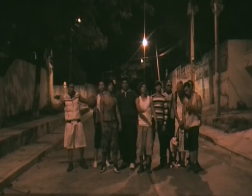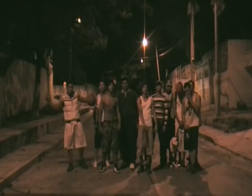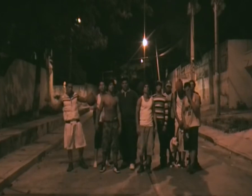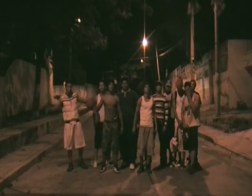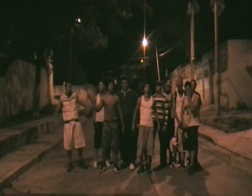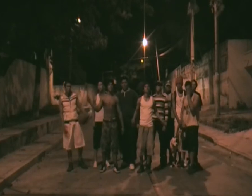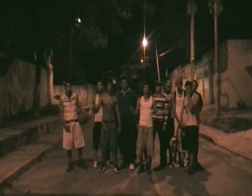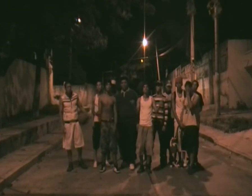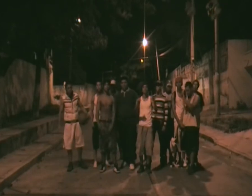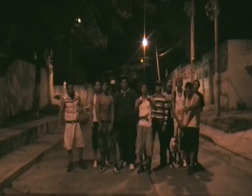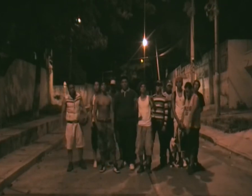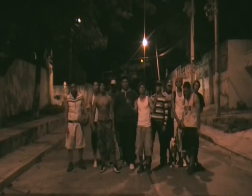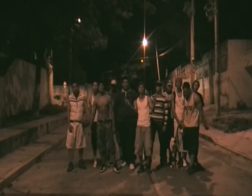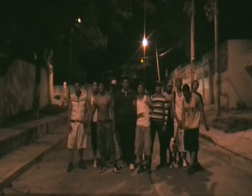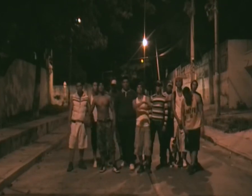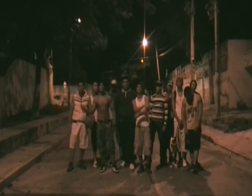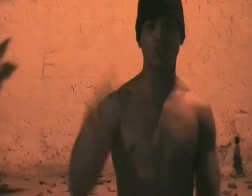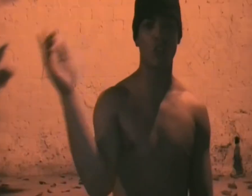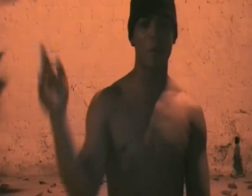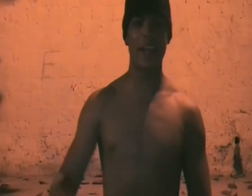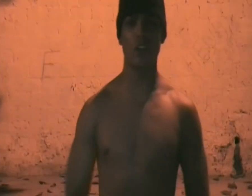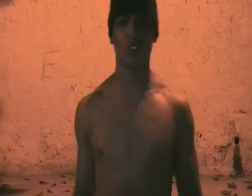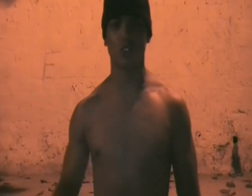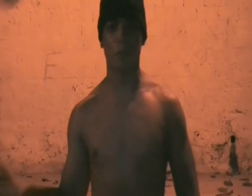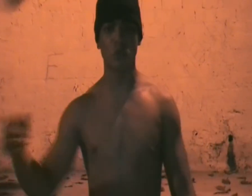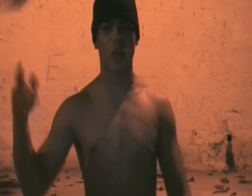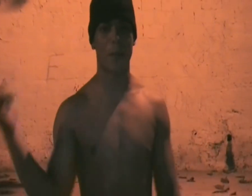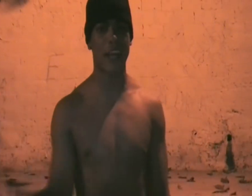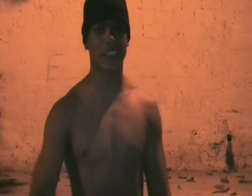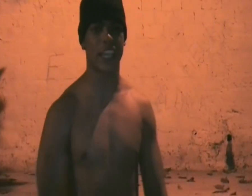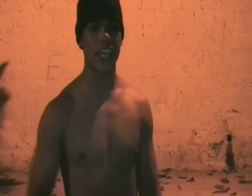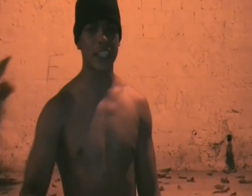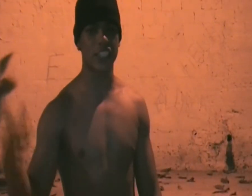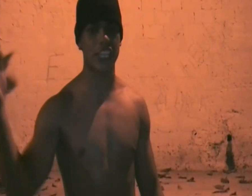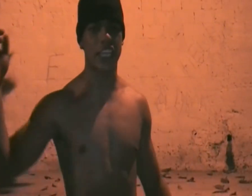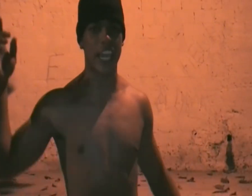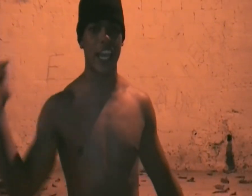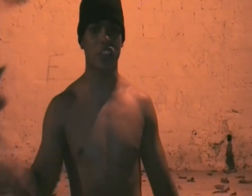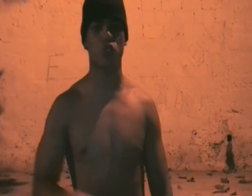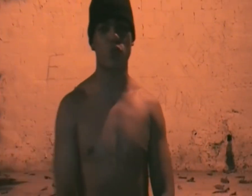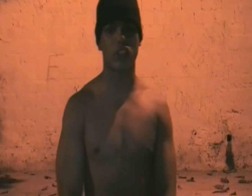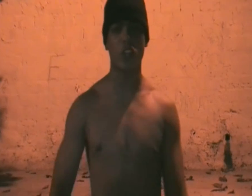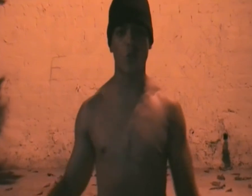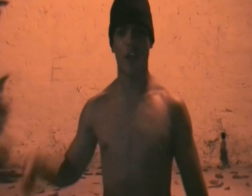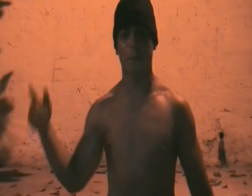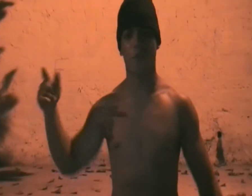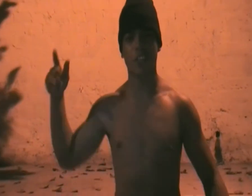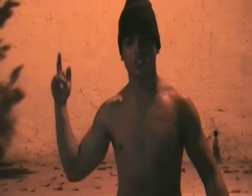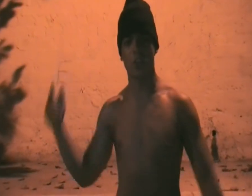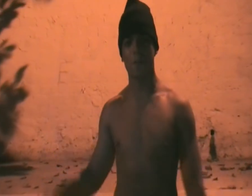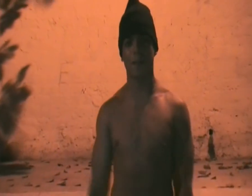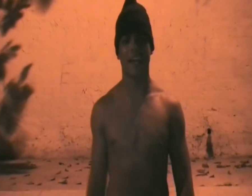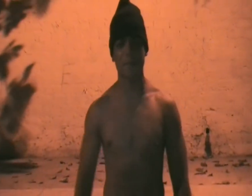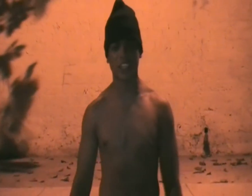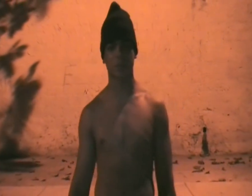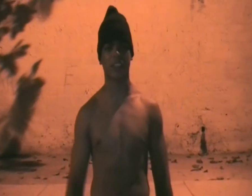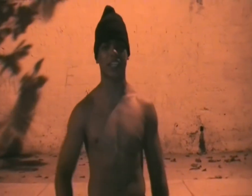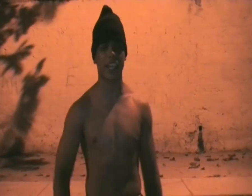arte. Rap no es temarte, mucho menos un punto aparte. Dicen que esto no es ni una profesión, para mí es más que